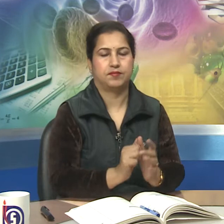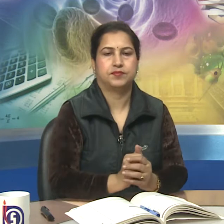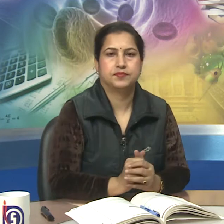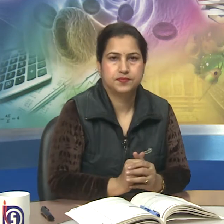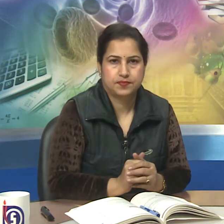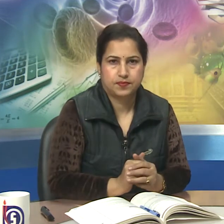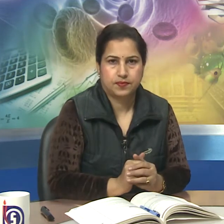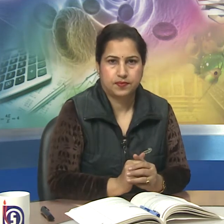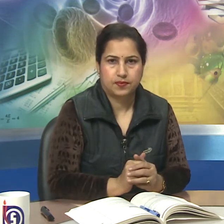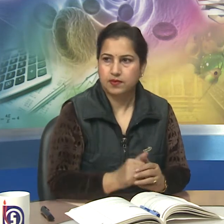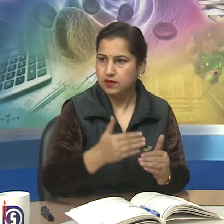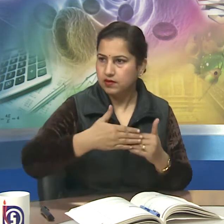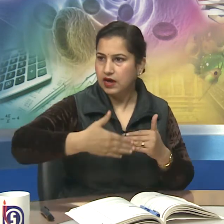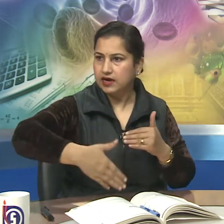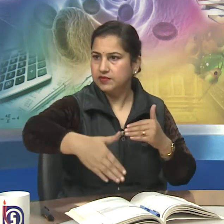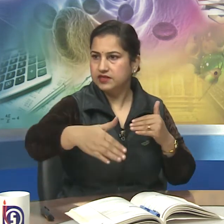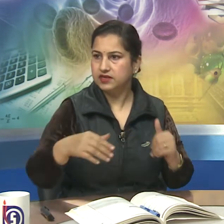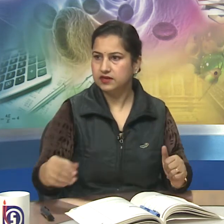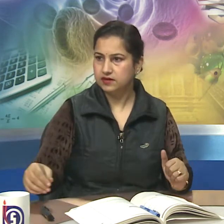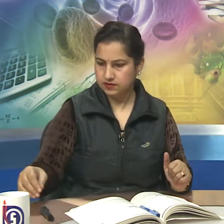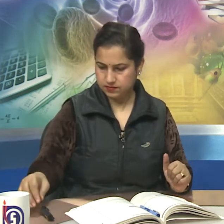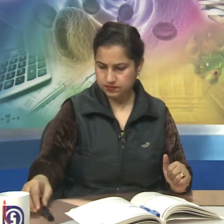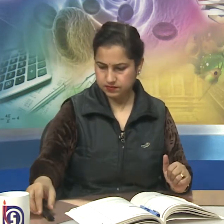है है आगे बढ़ते हैं